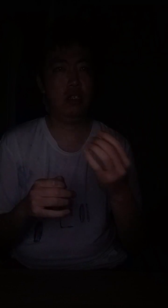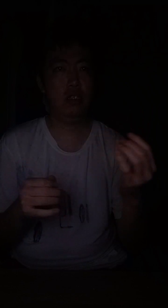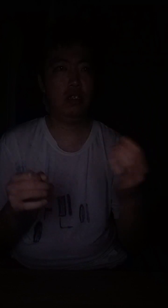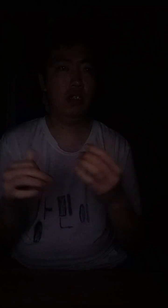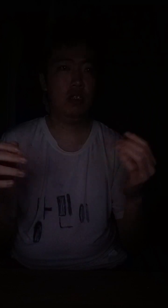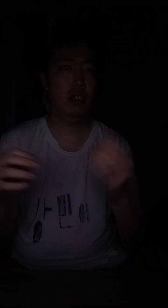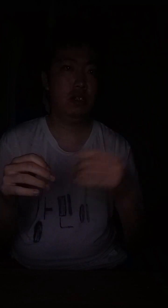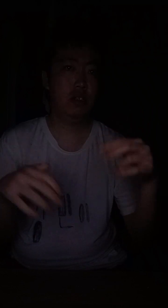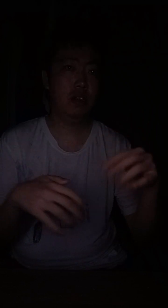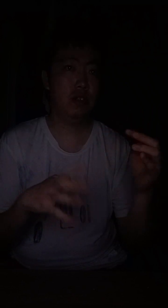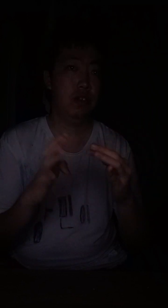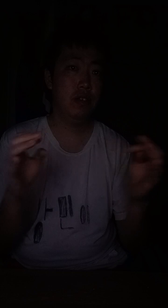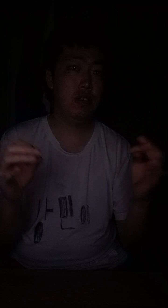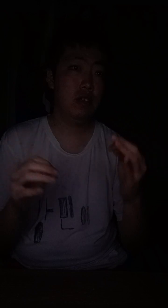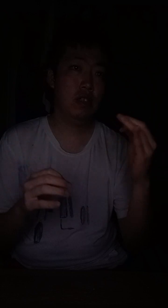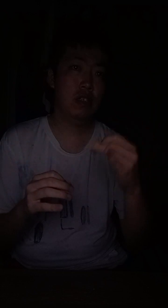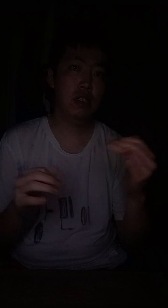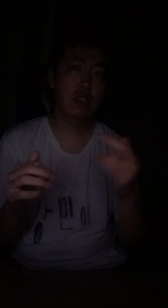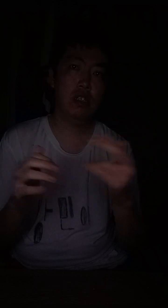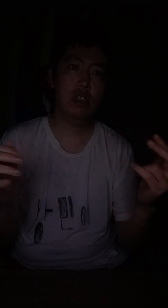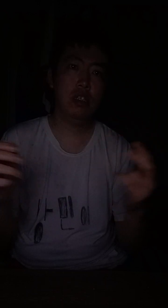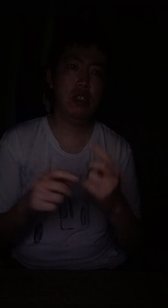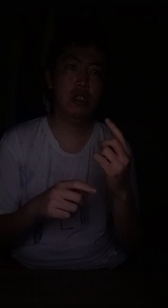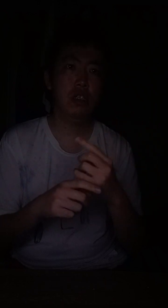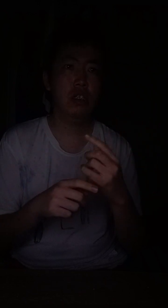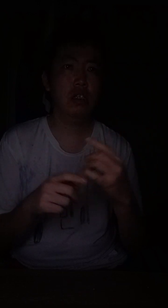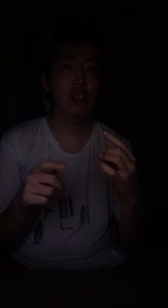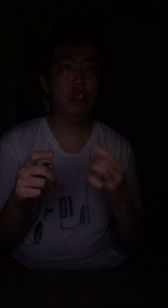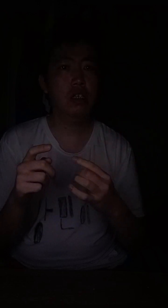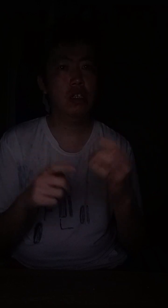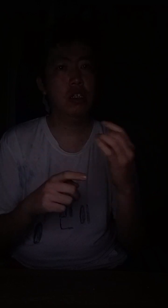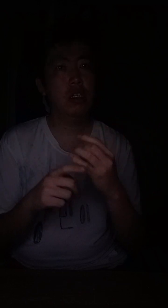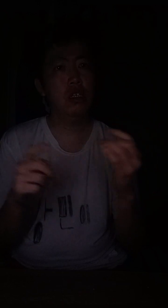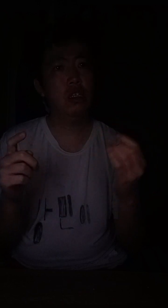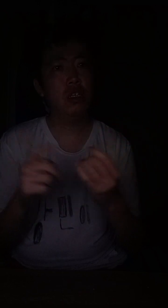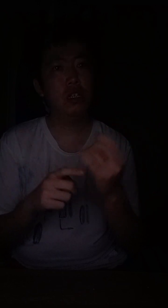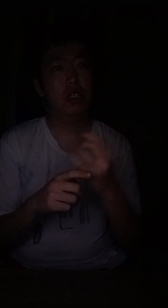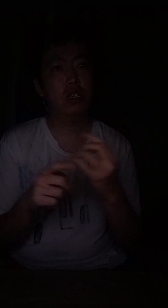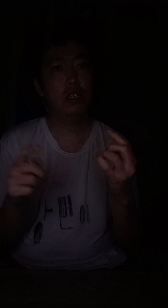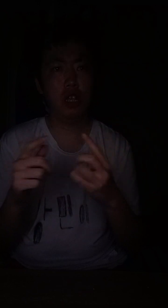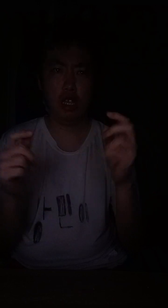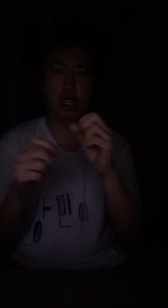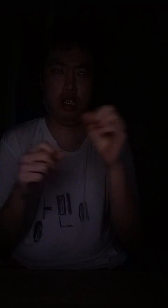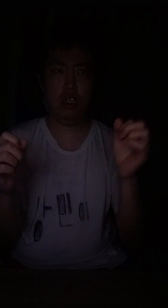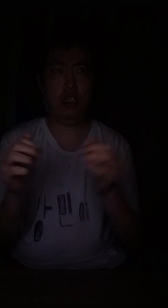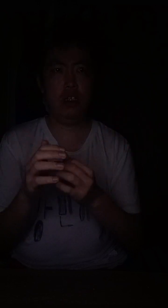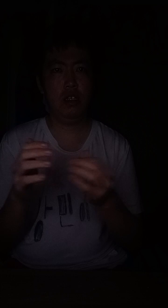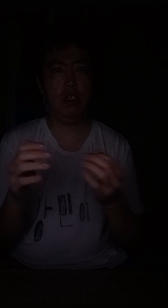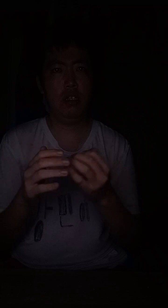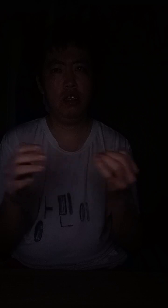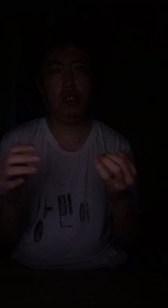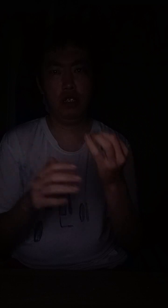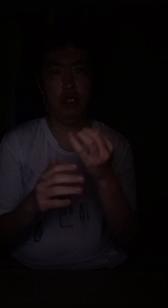법원에서 위법 판결을 받은 2인 체제의 방송통신위원회가 추천한 이사들이 사장 선임 절차를 진행하는 것도 불법이라는